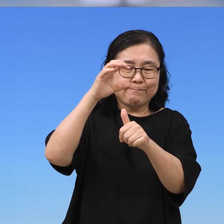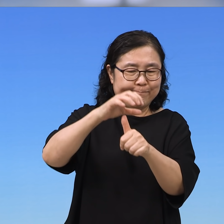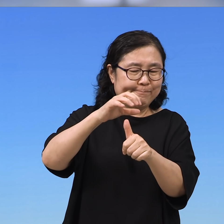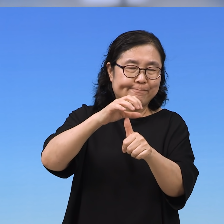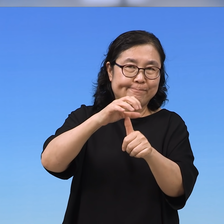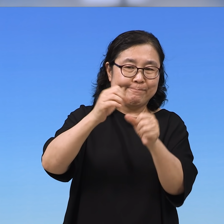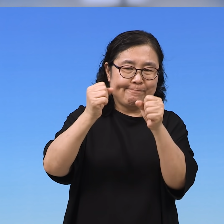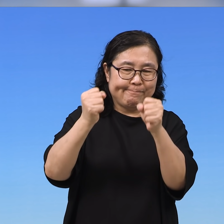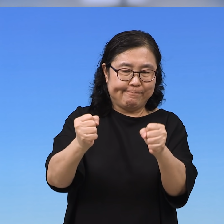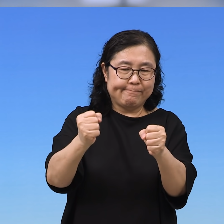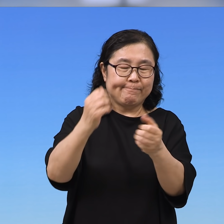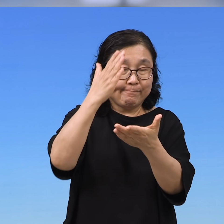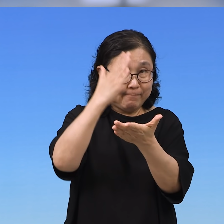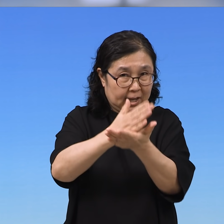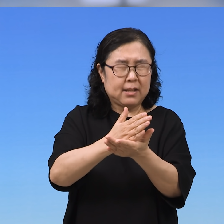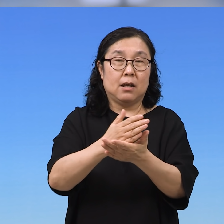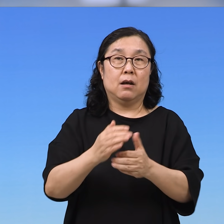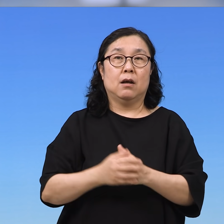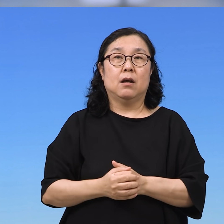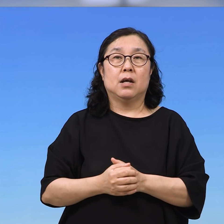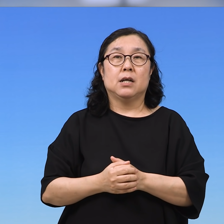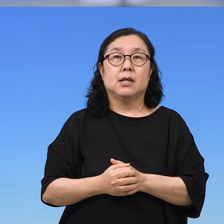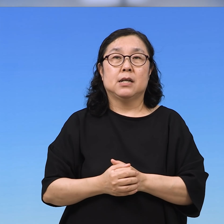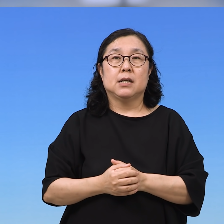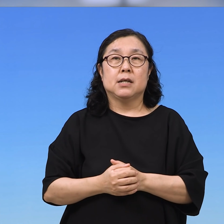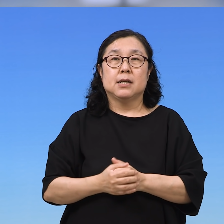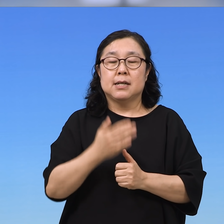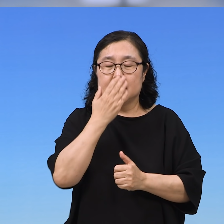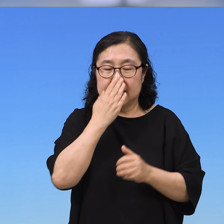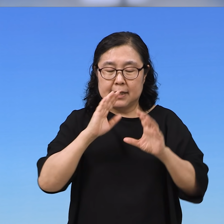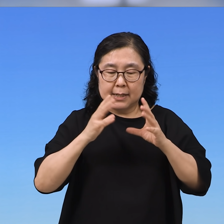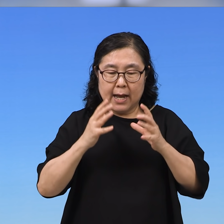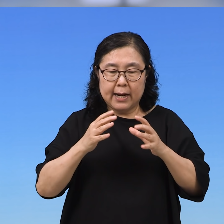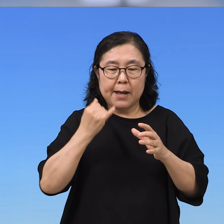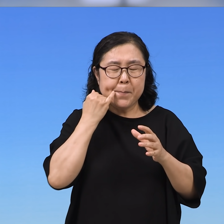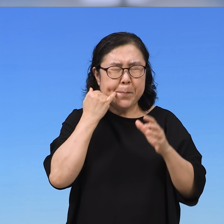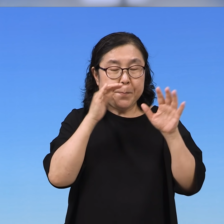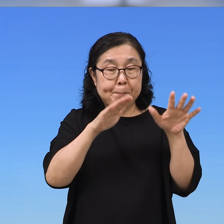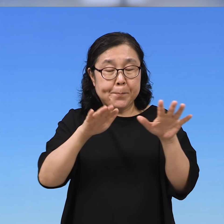됩니다. 여러분, 그 이스라엘의 두 바다가 있잖아요.